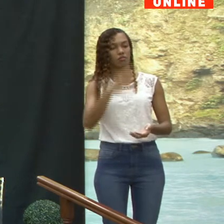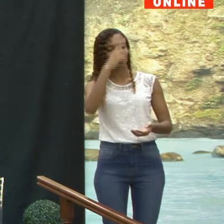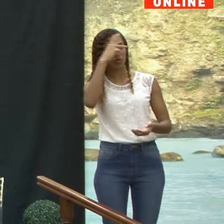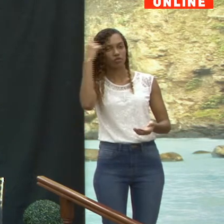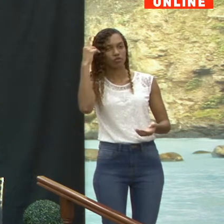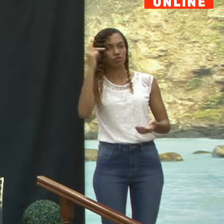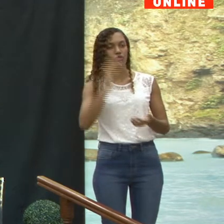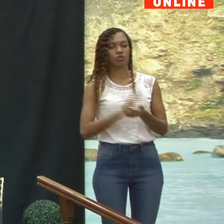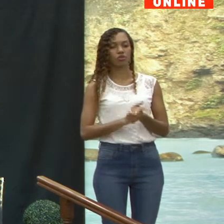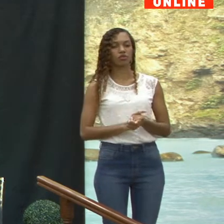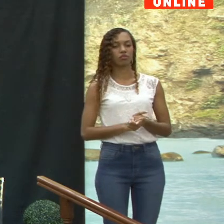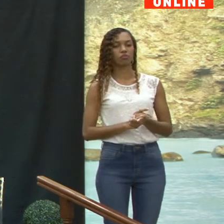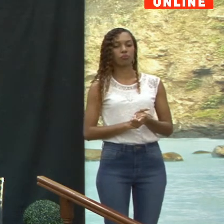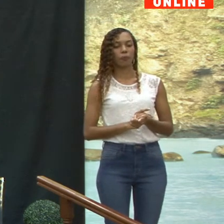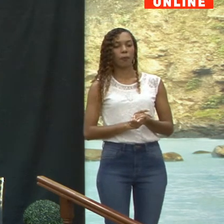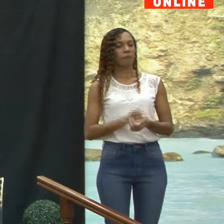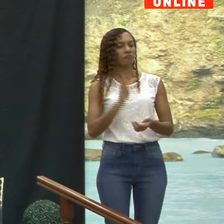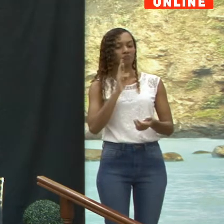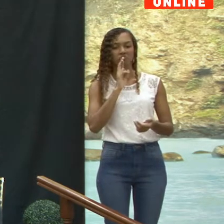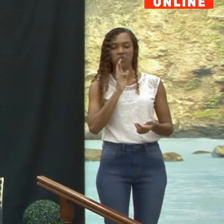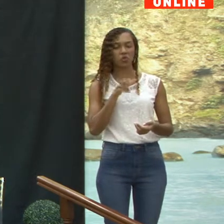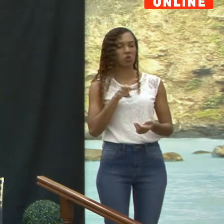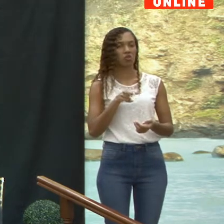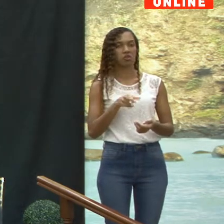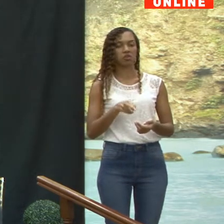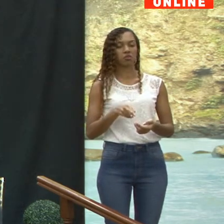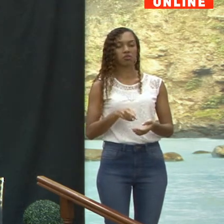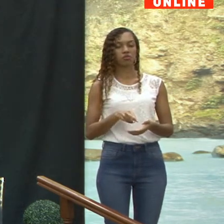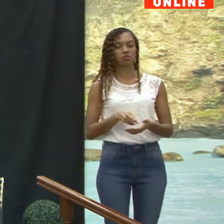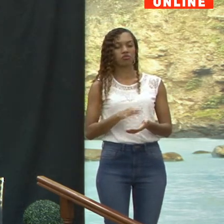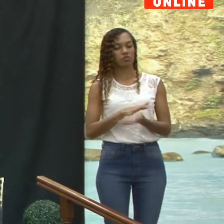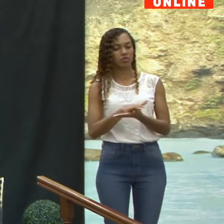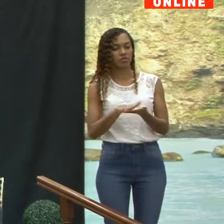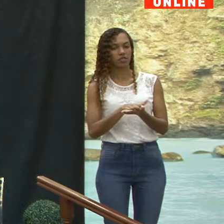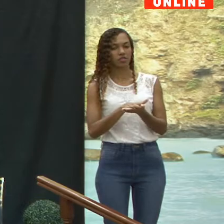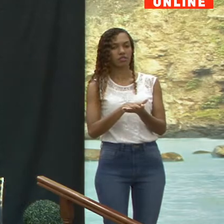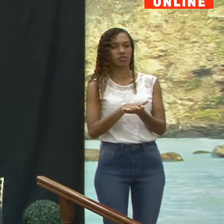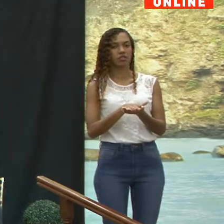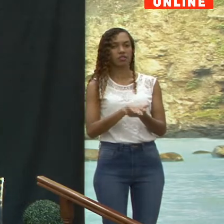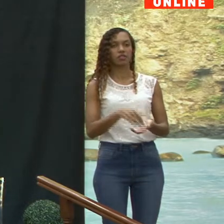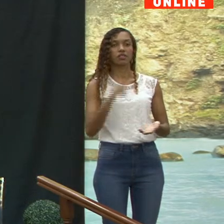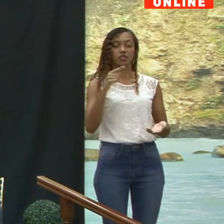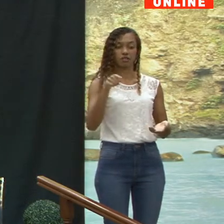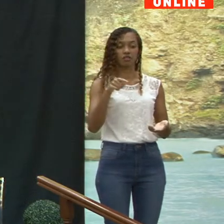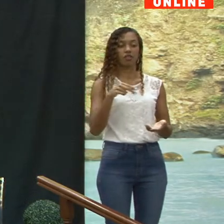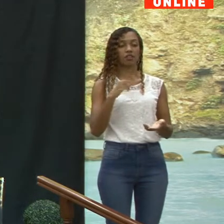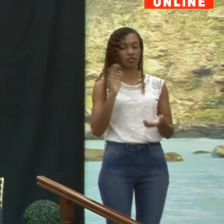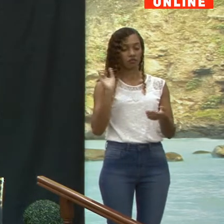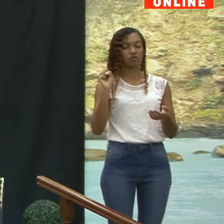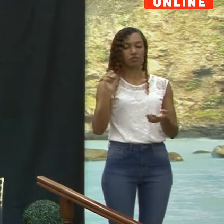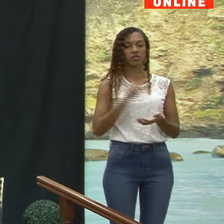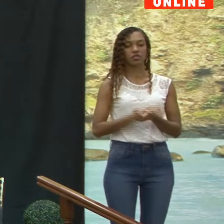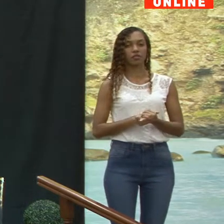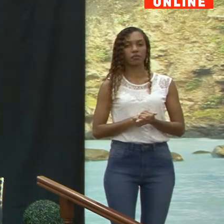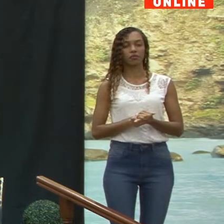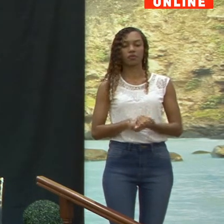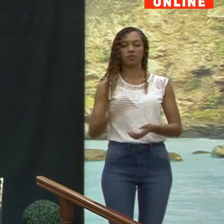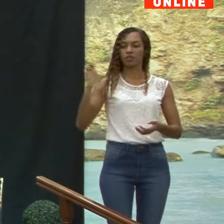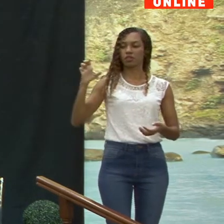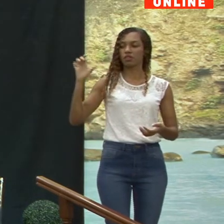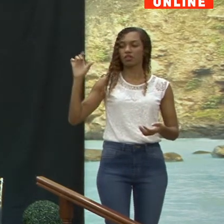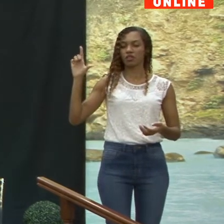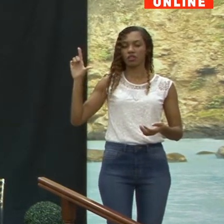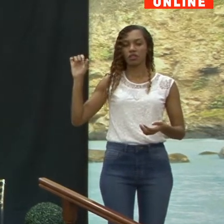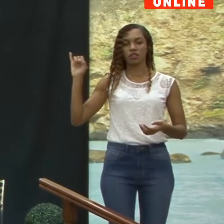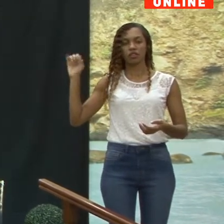ela estava exigindo reclamação. Elias, quando tira a última água dali,